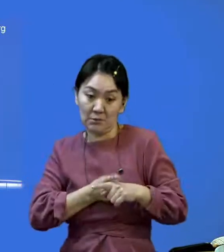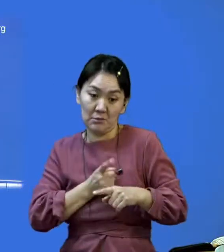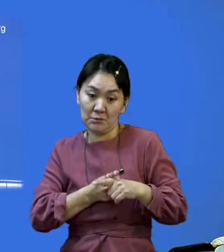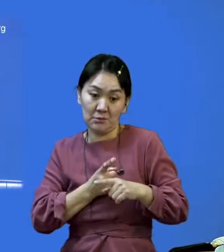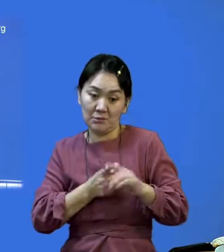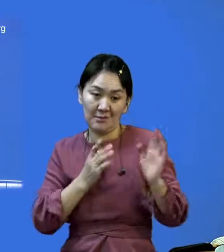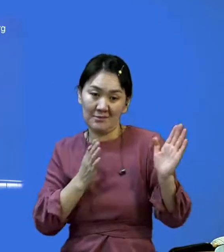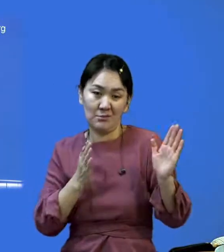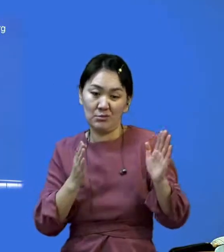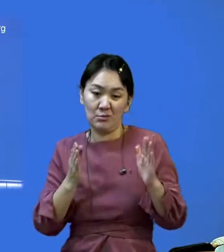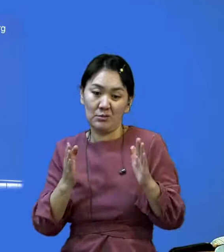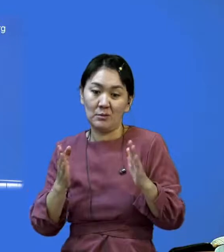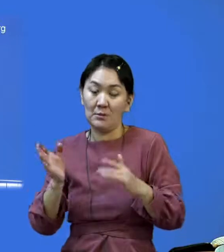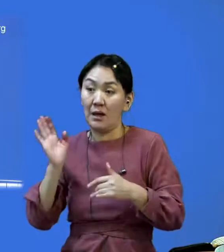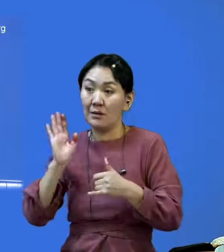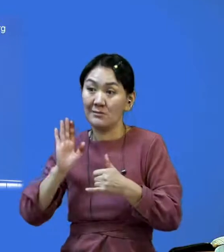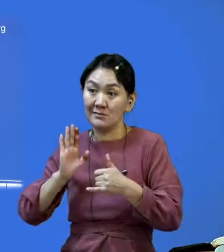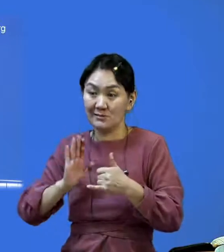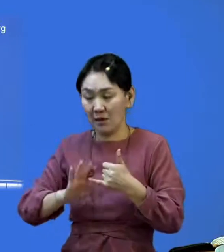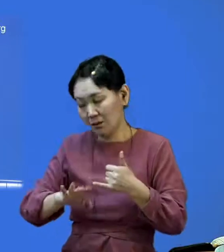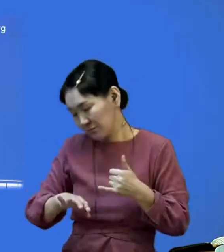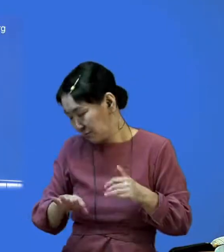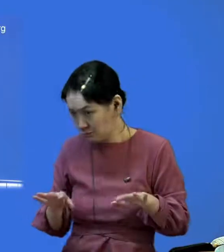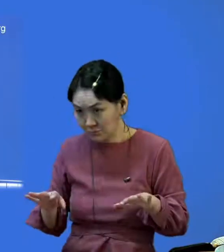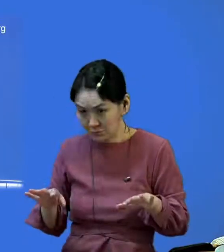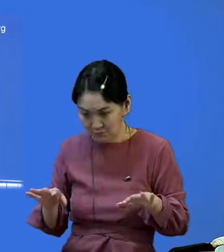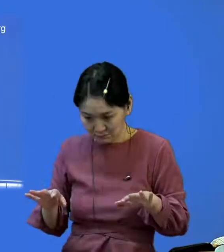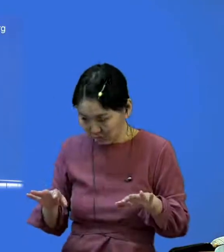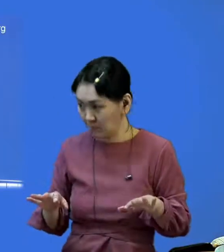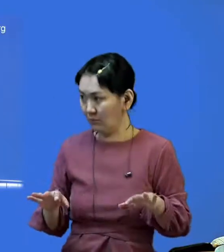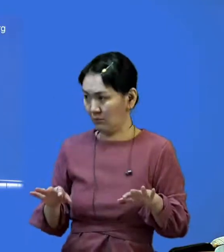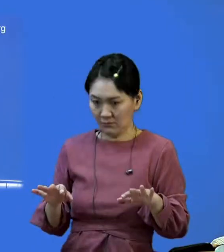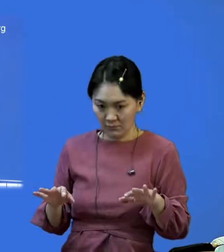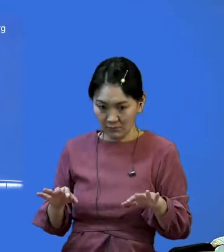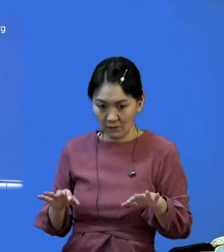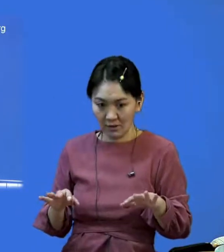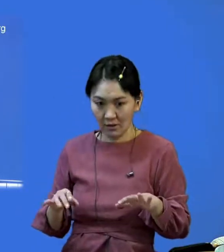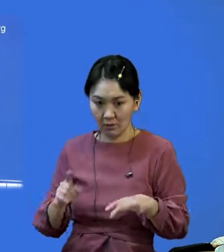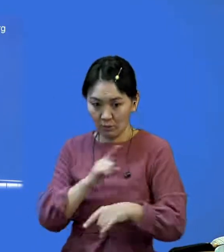За дараа нь тэгээ шууд хорхороо урд өгч гэж байна.